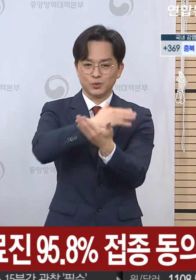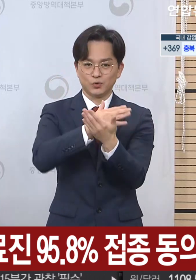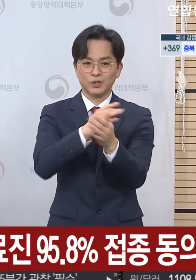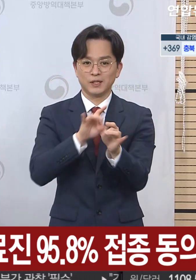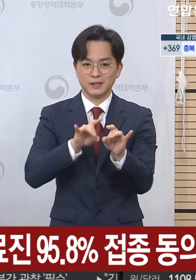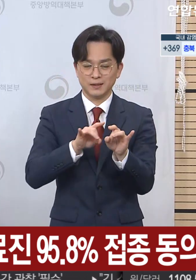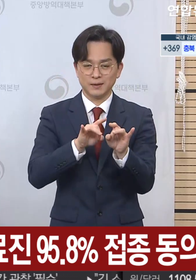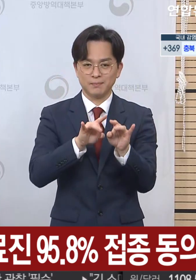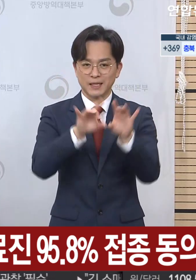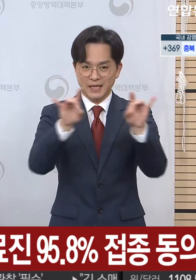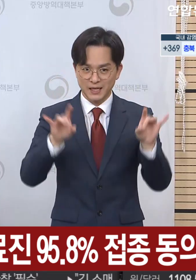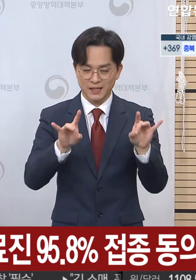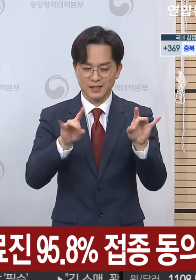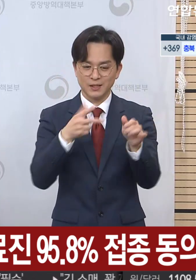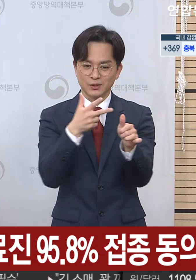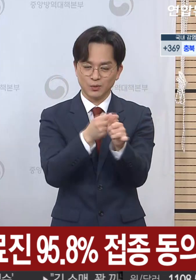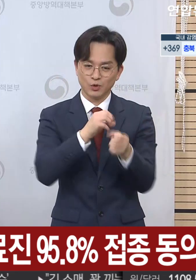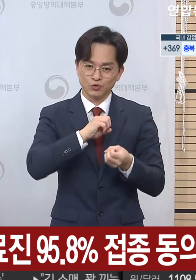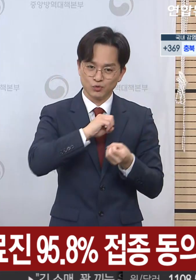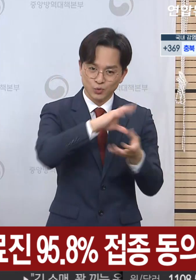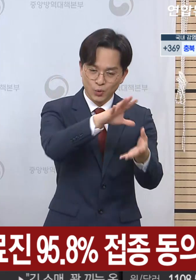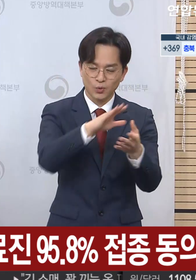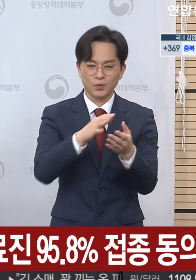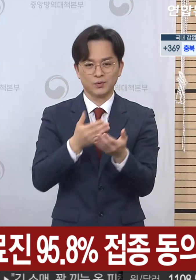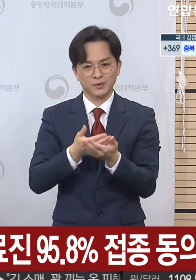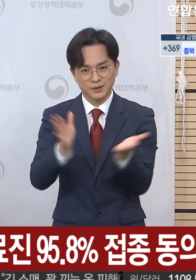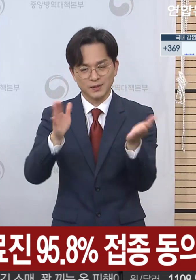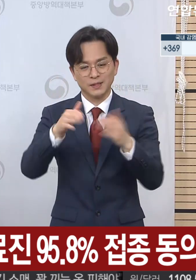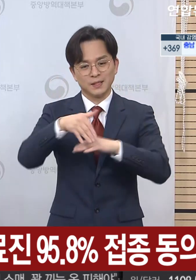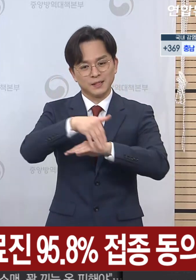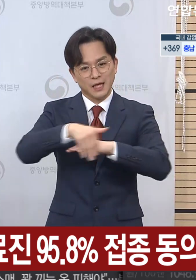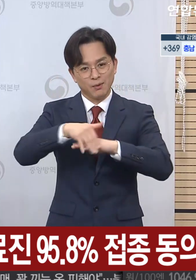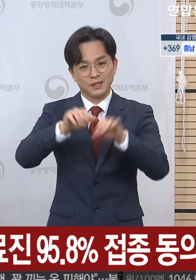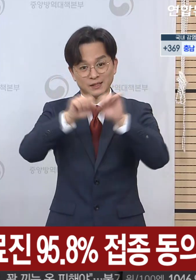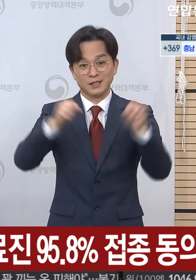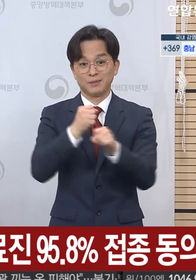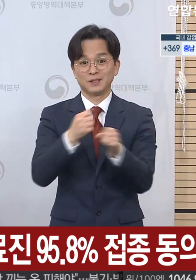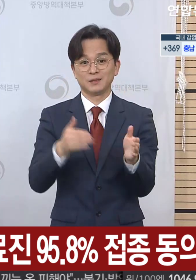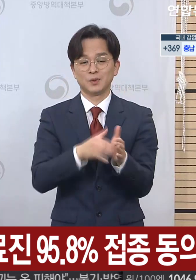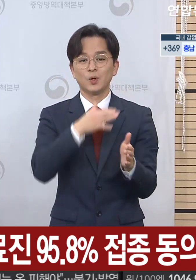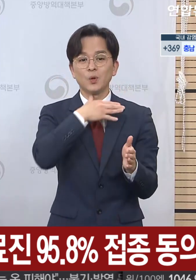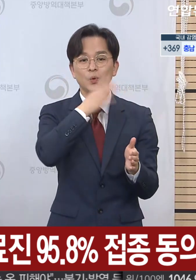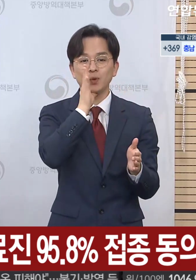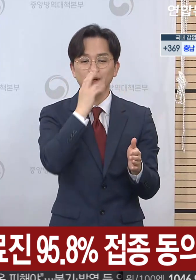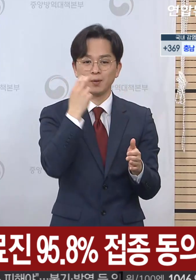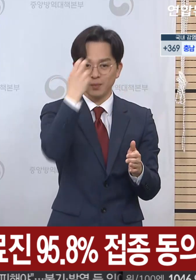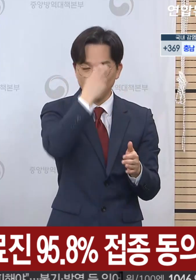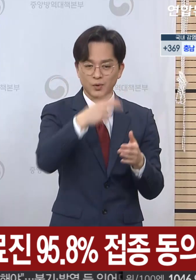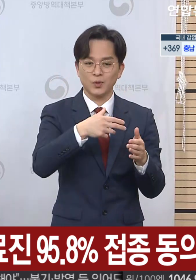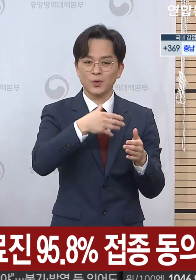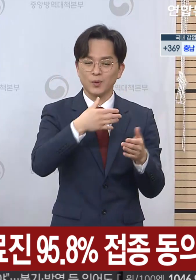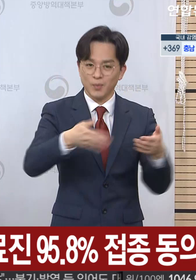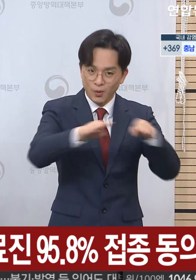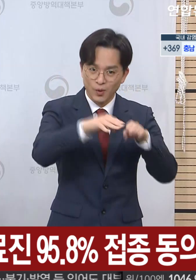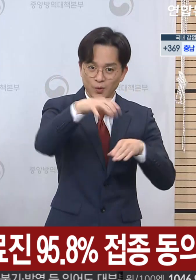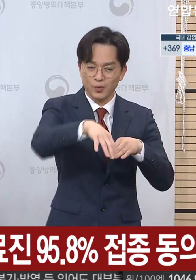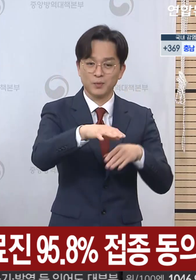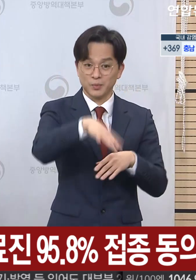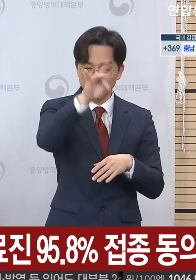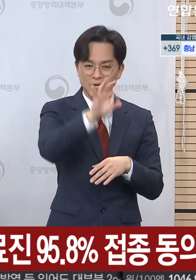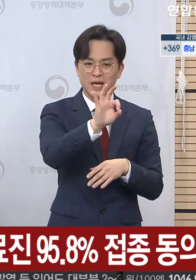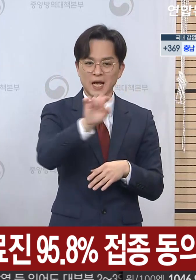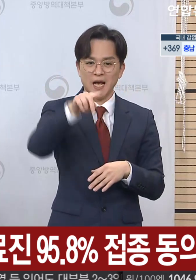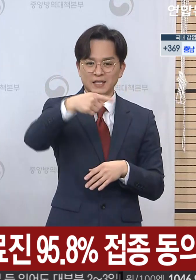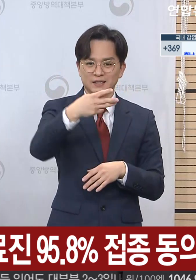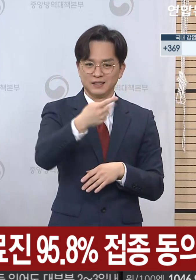접종 절차를 마련하였습니다. 요양병원과 요양시설의 입원 입소자 및 종사자에게는 아스트라제네카